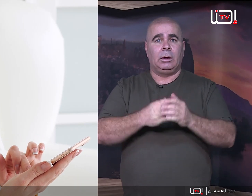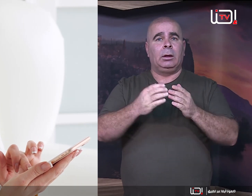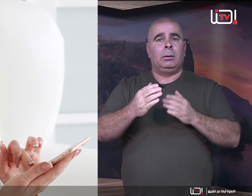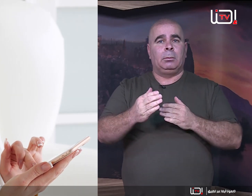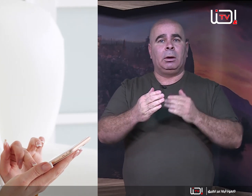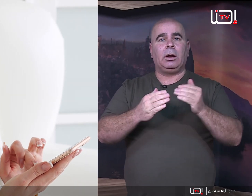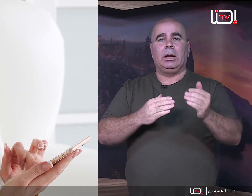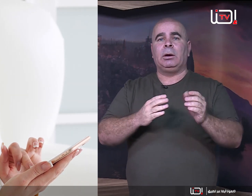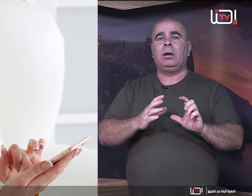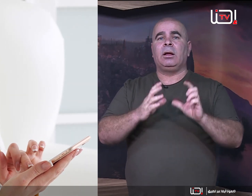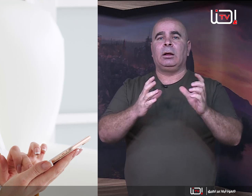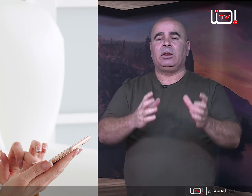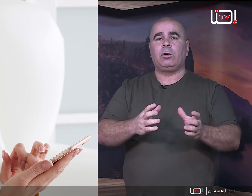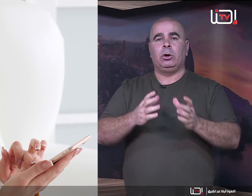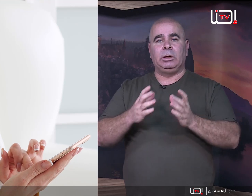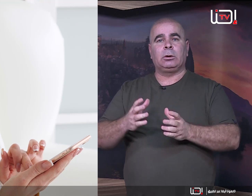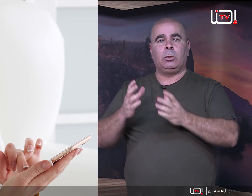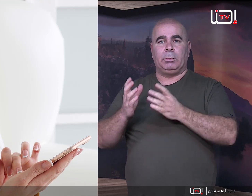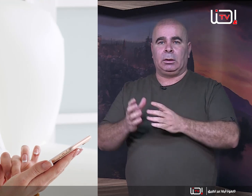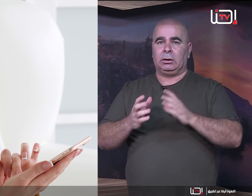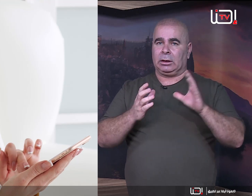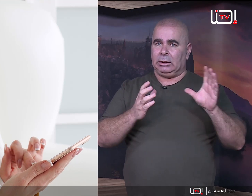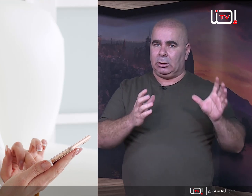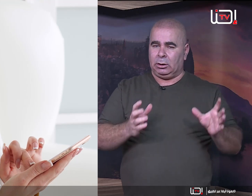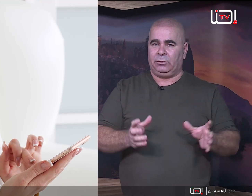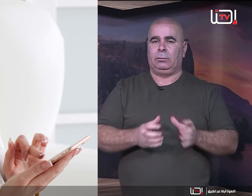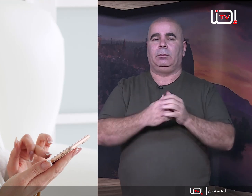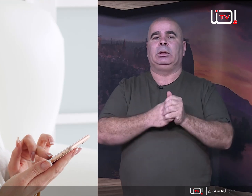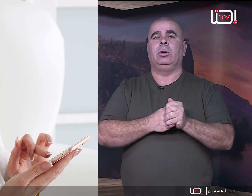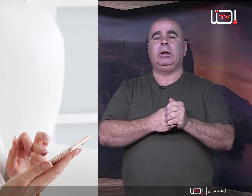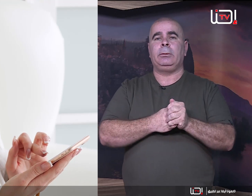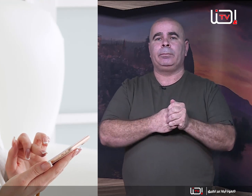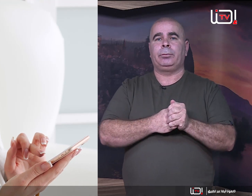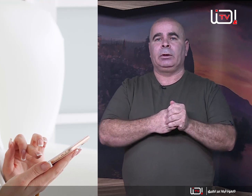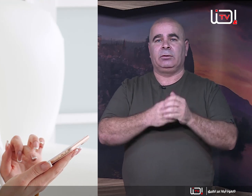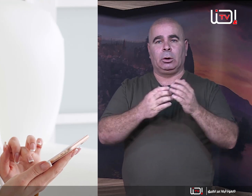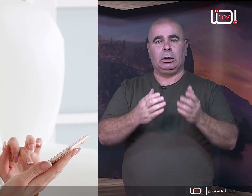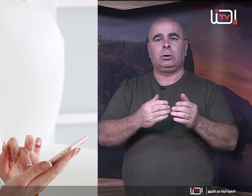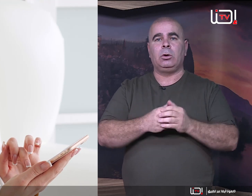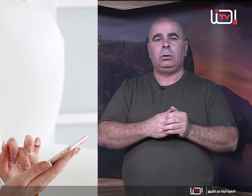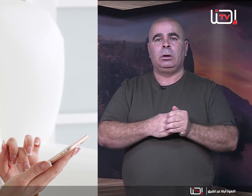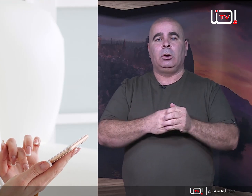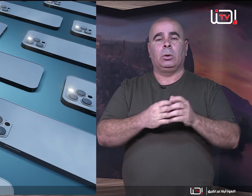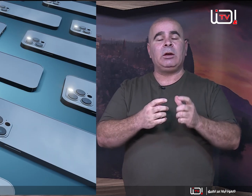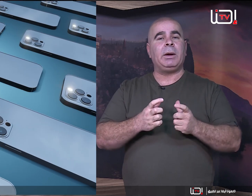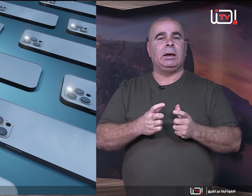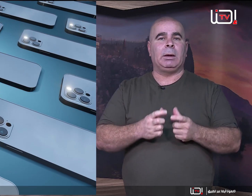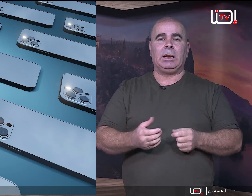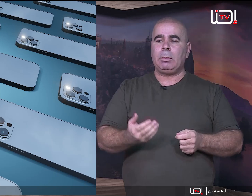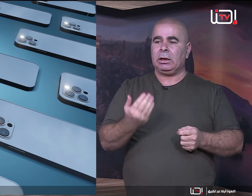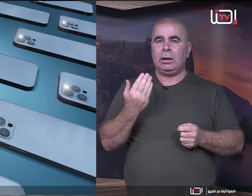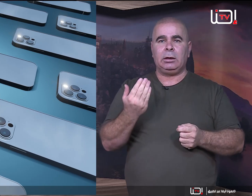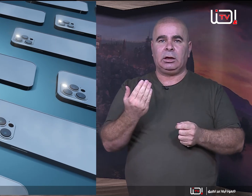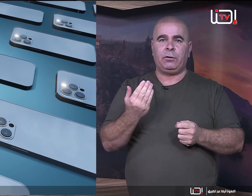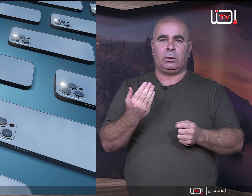ديجيتال مره على مره اتفقوا انهم يلتقوا بمناطق عننا هون بالدوله صاروا يلتقوا وكيف بعلمها